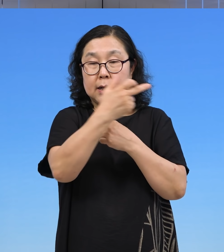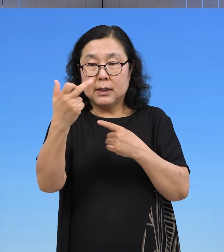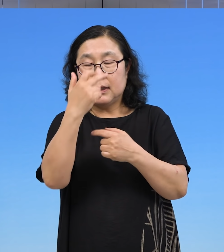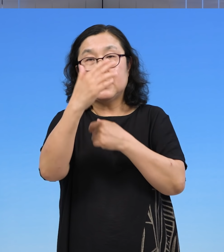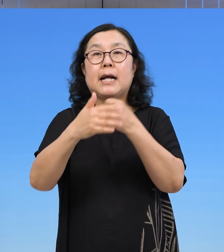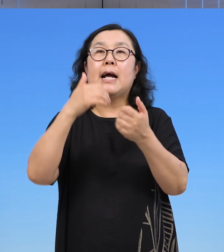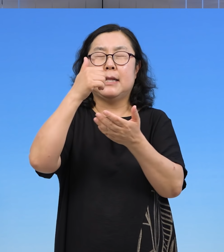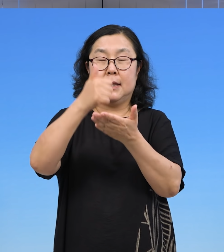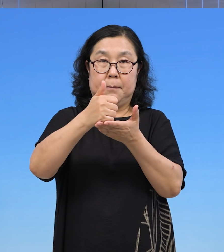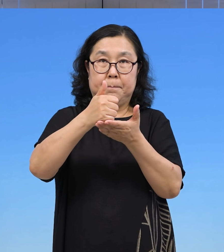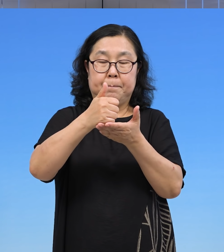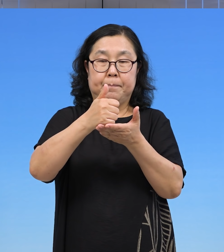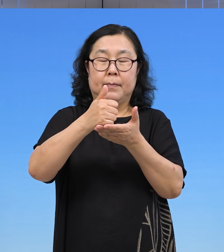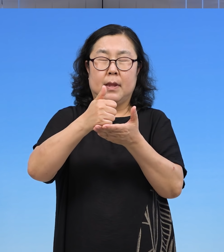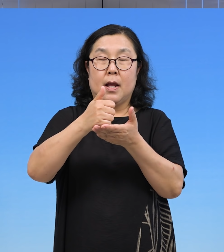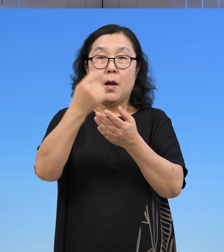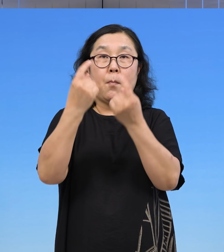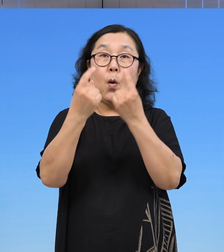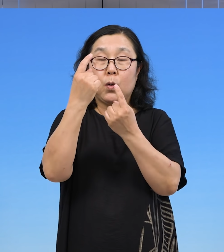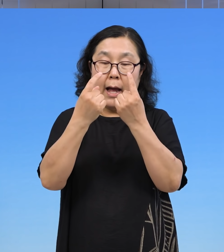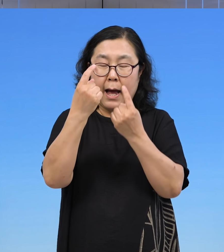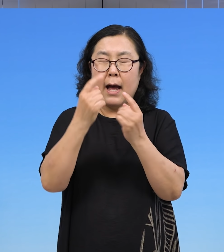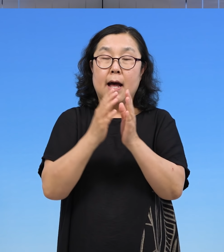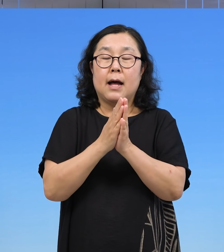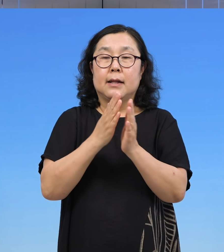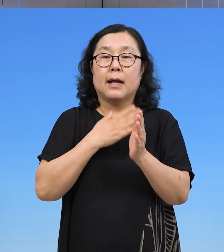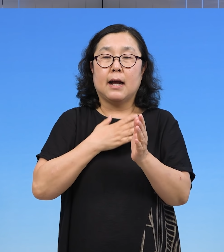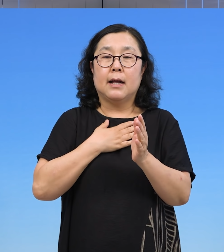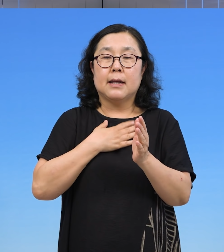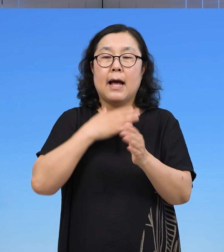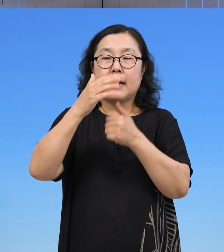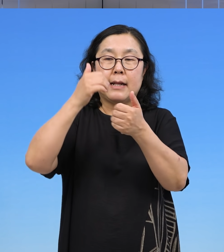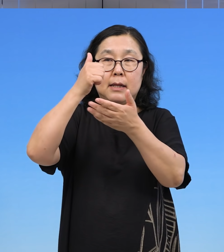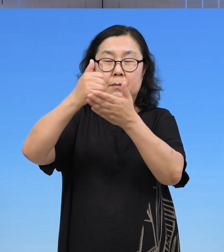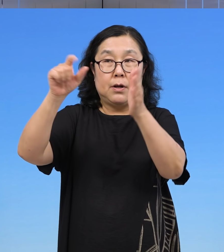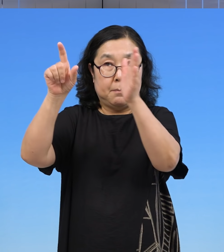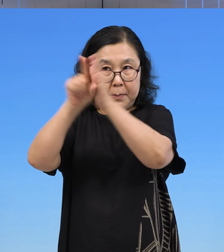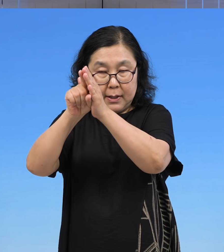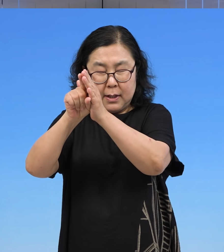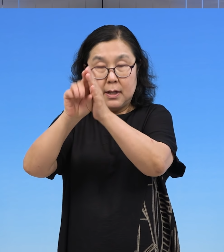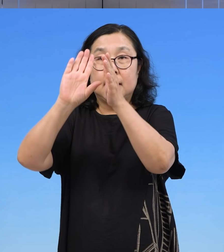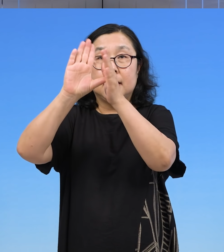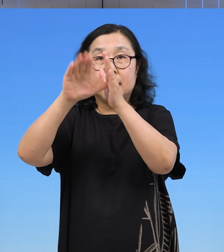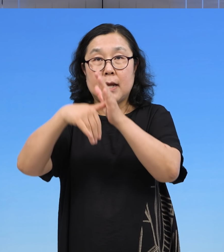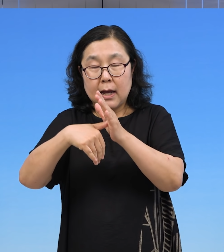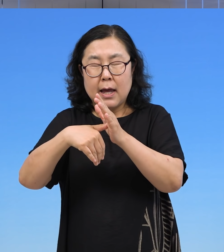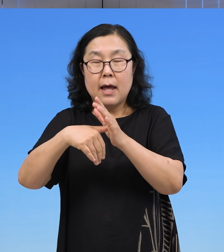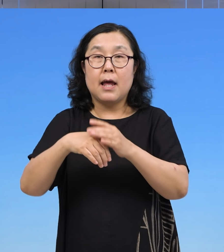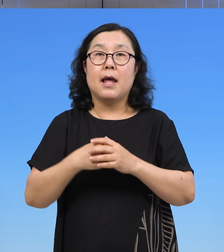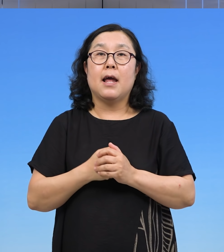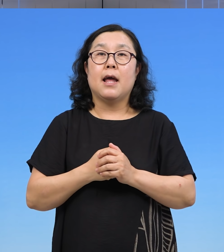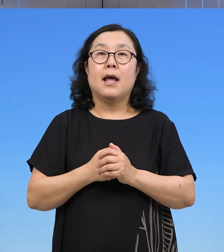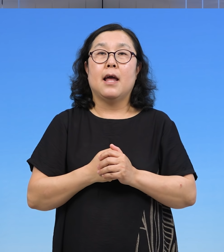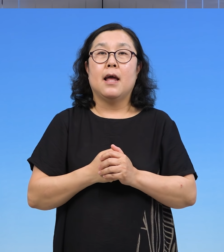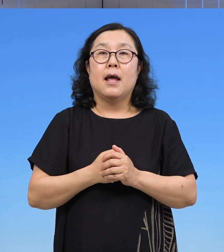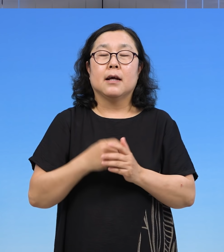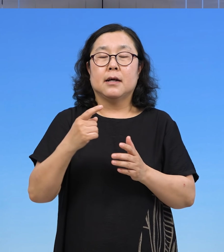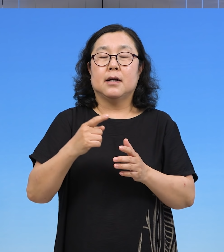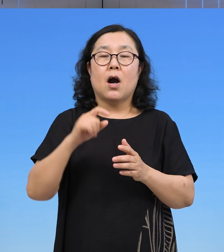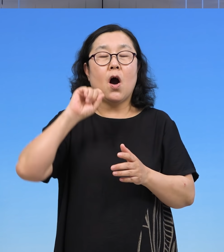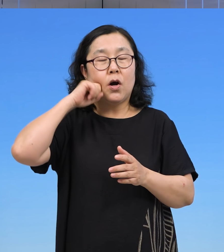향한 믿음이 일어날 때에 창의적이 되고 여유가 생겨서 그 믿음을 뚫어내는 살아있는